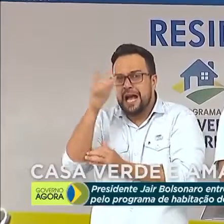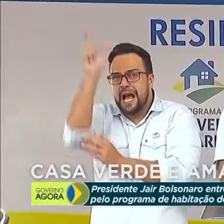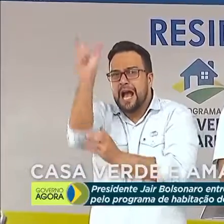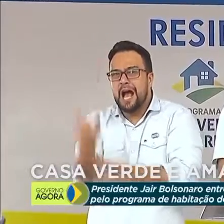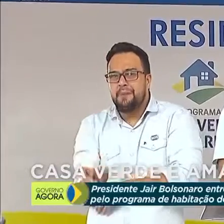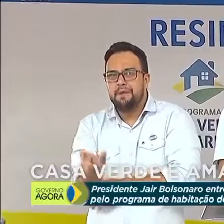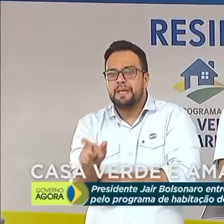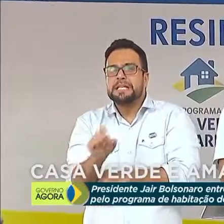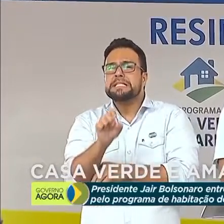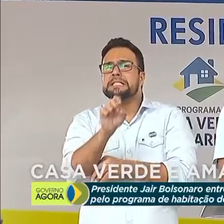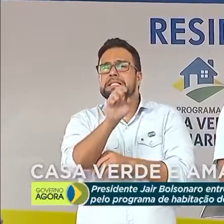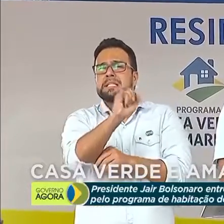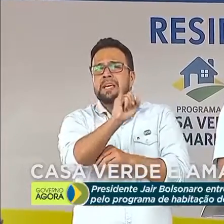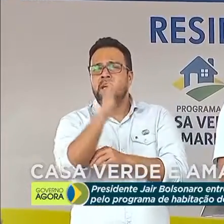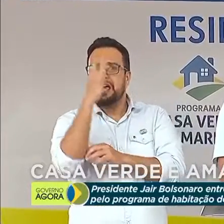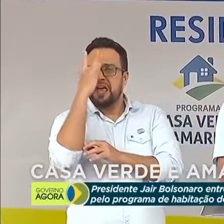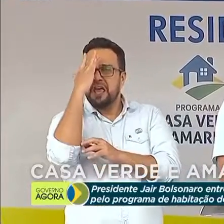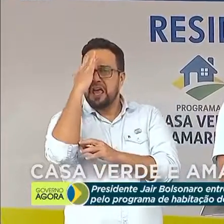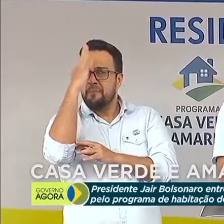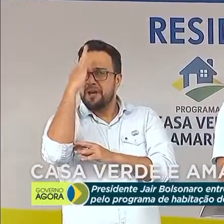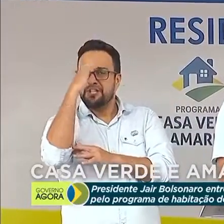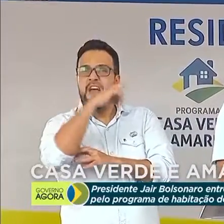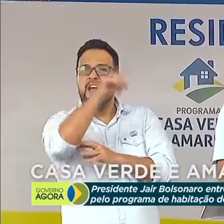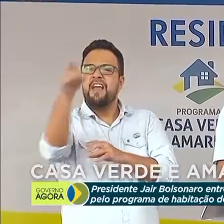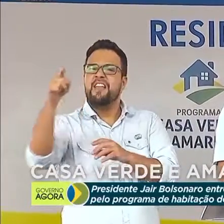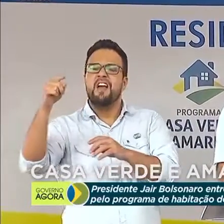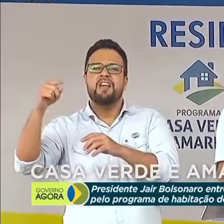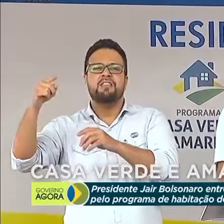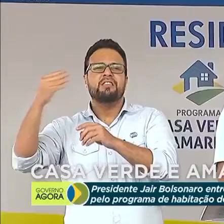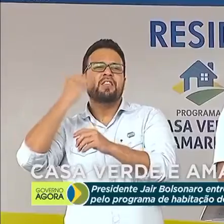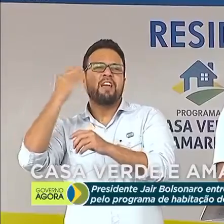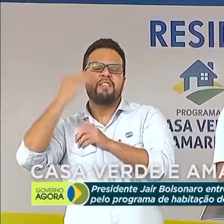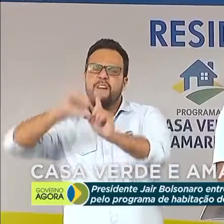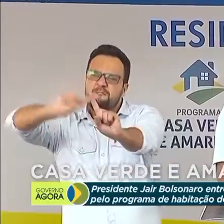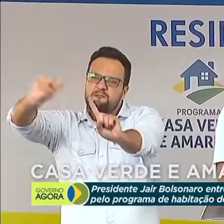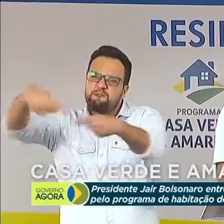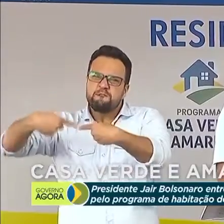show tentando me derrubar, não fará.